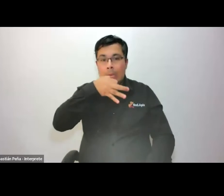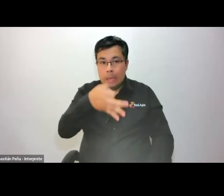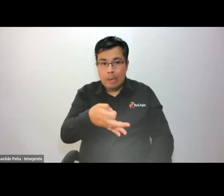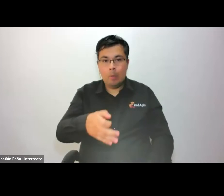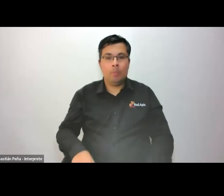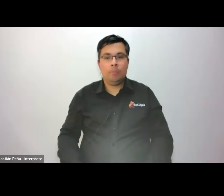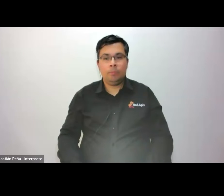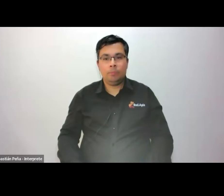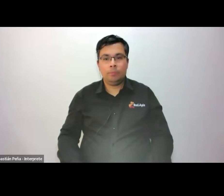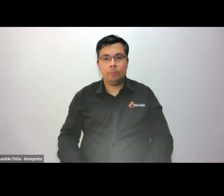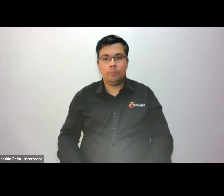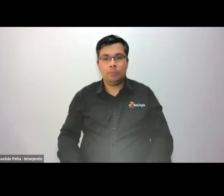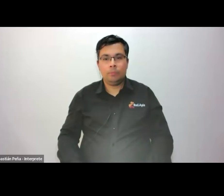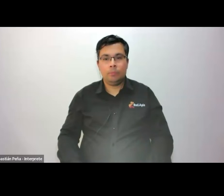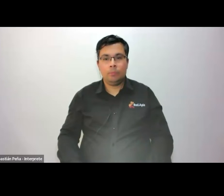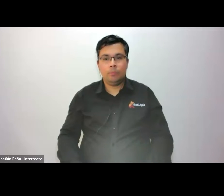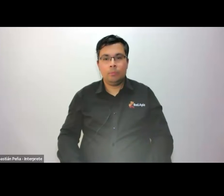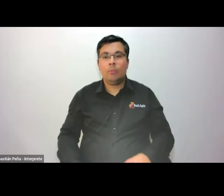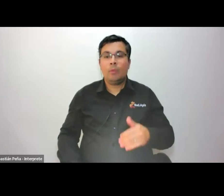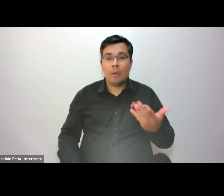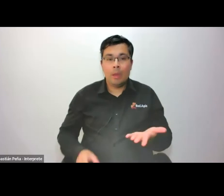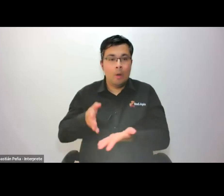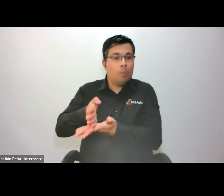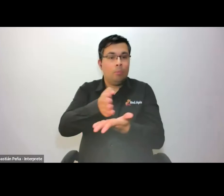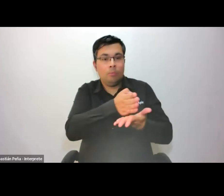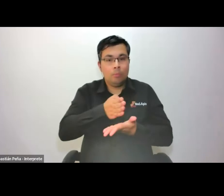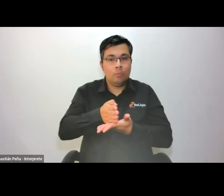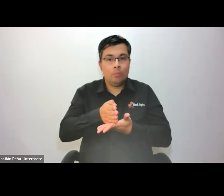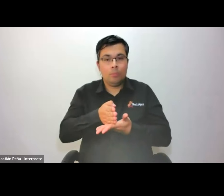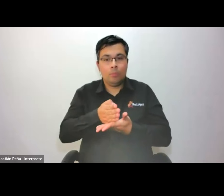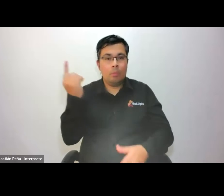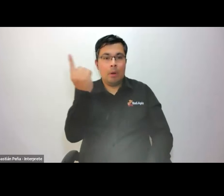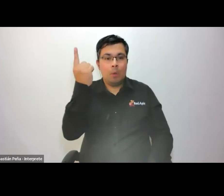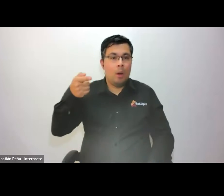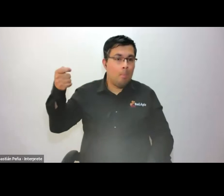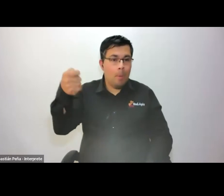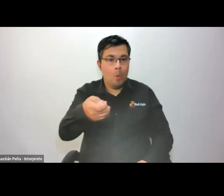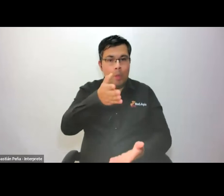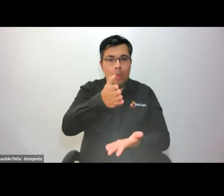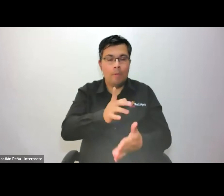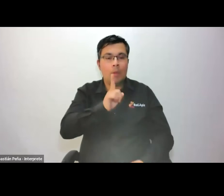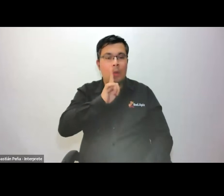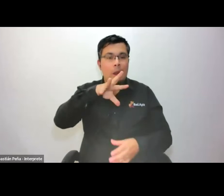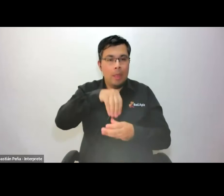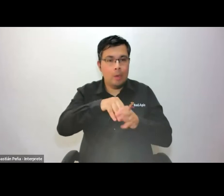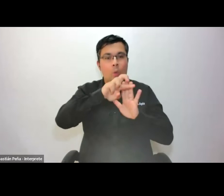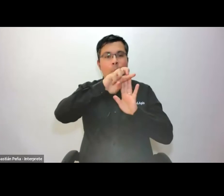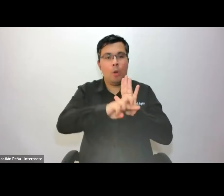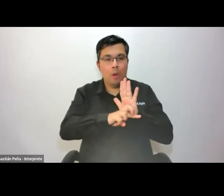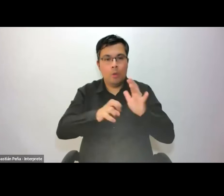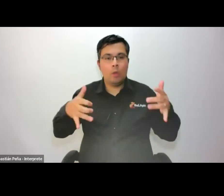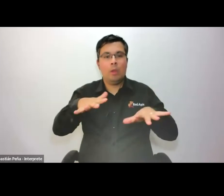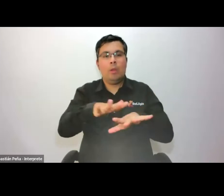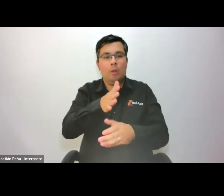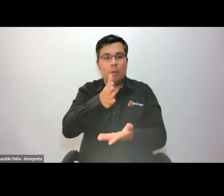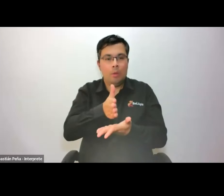los establecimientos particulares pagados tienen que contar con proyectos de integración escolar. Y dentro de